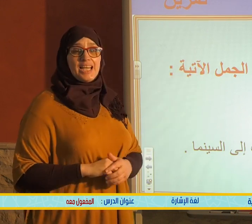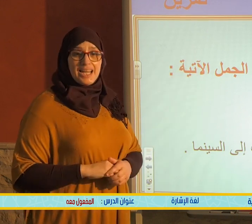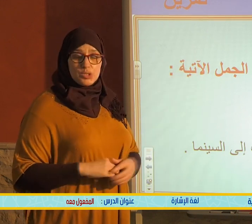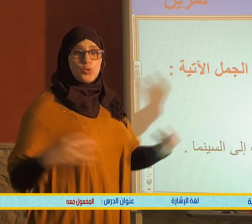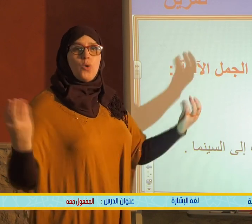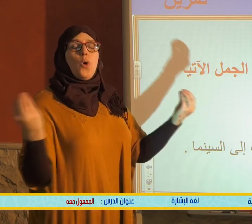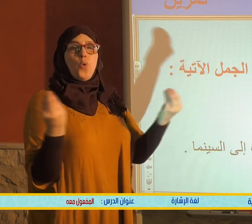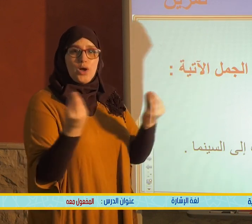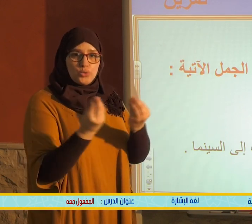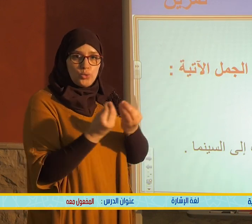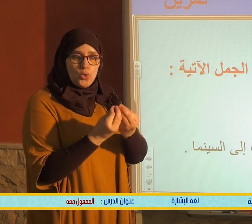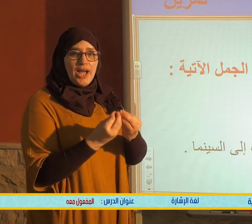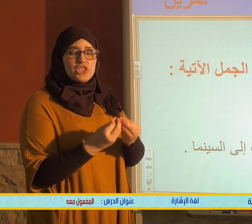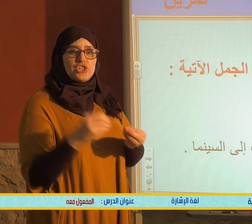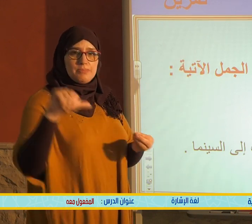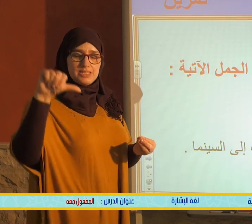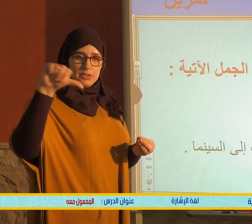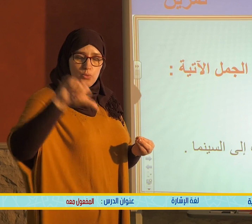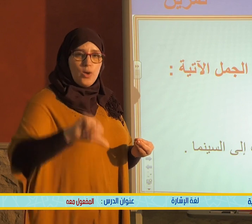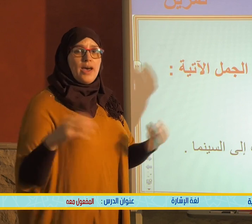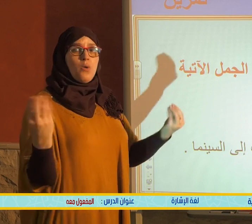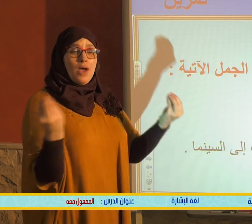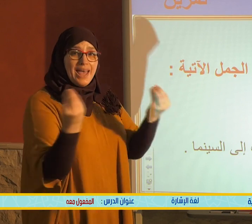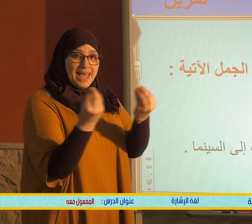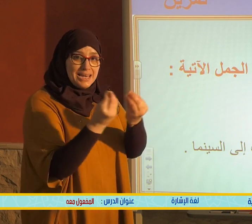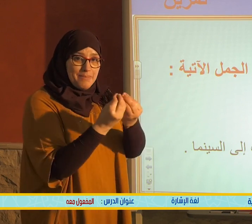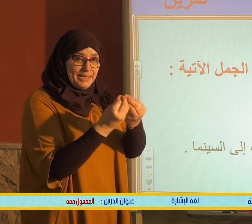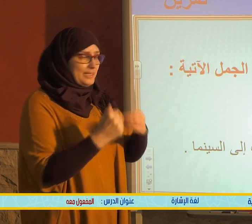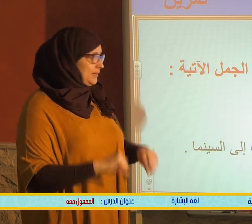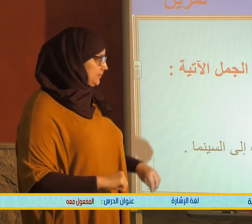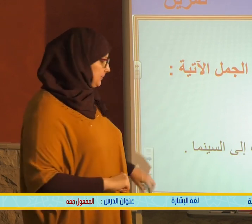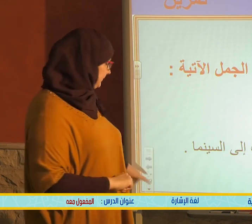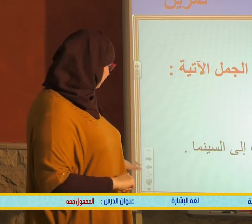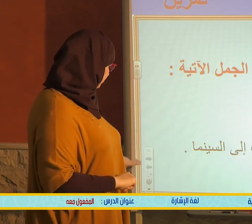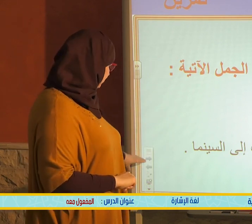استيقظت وطلوع الشمس واو المعية.